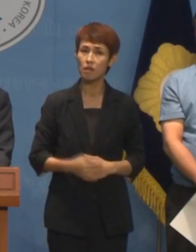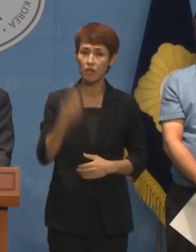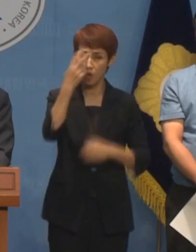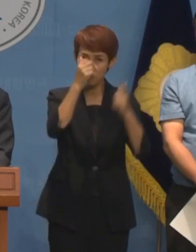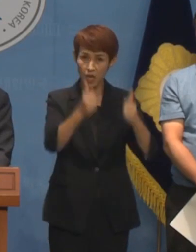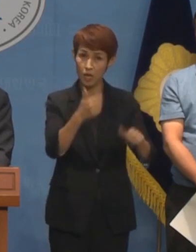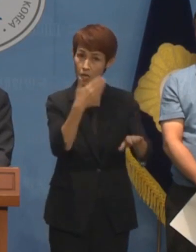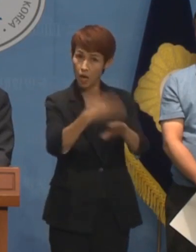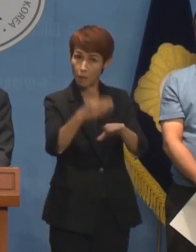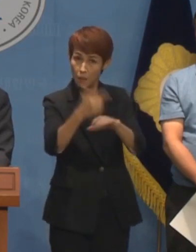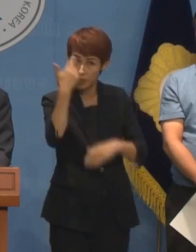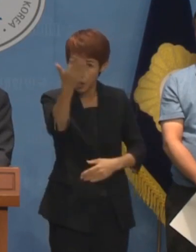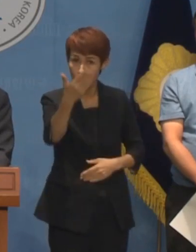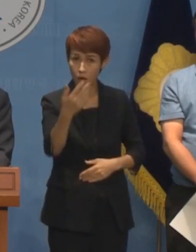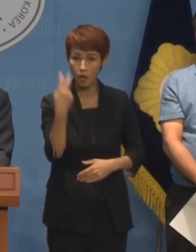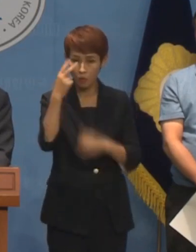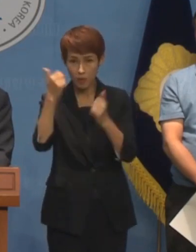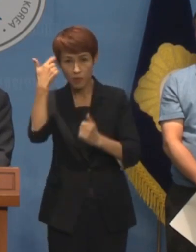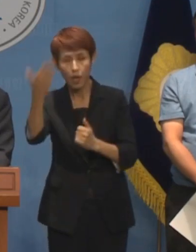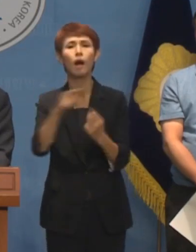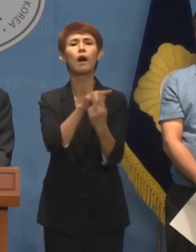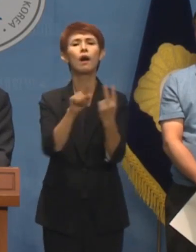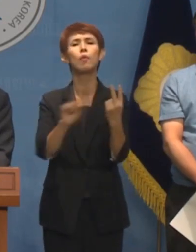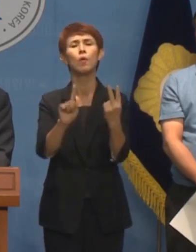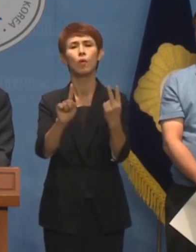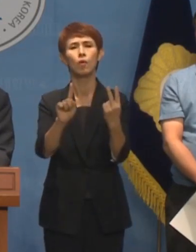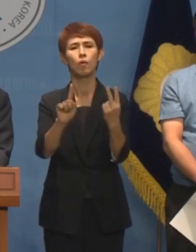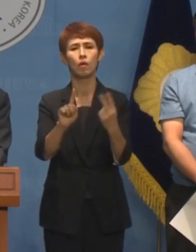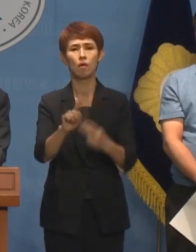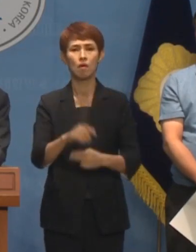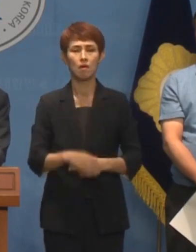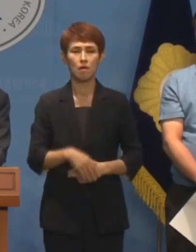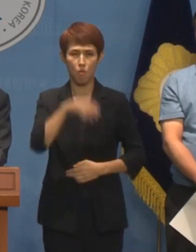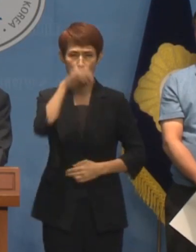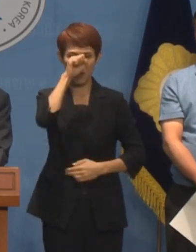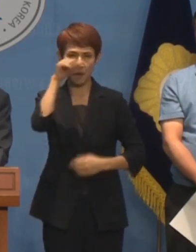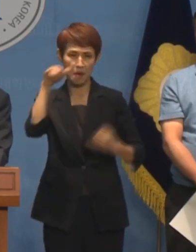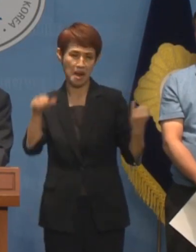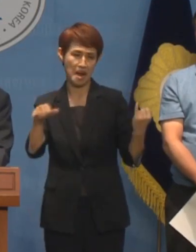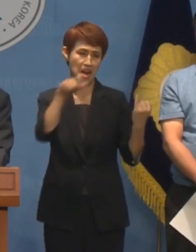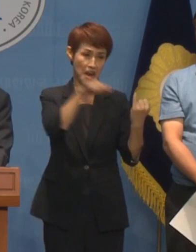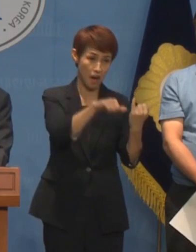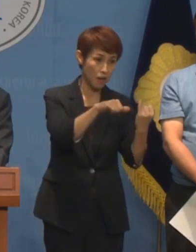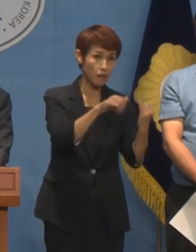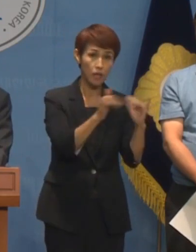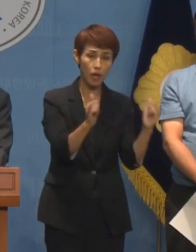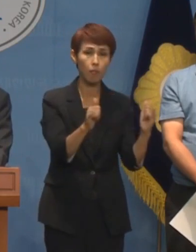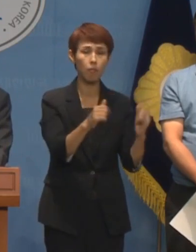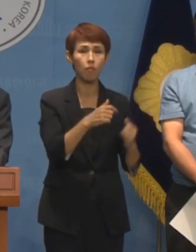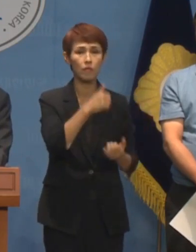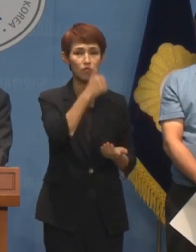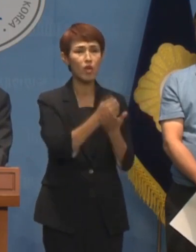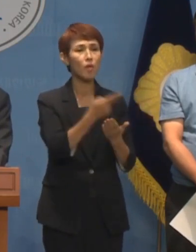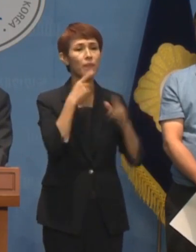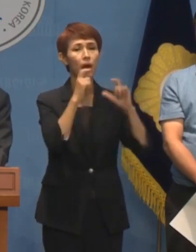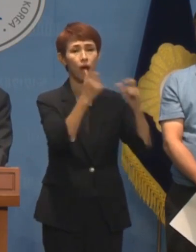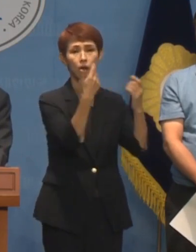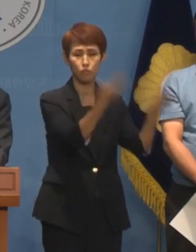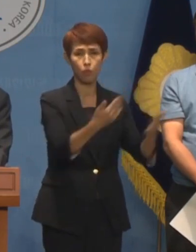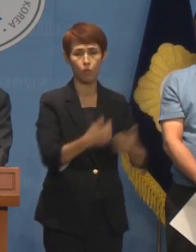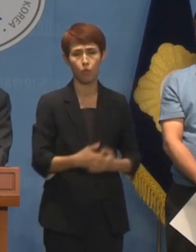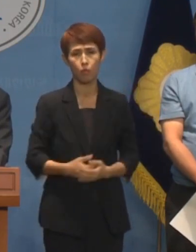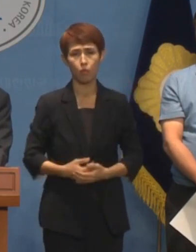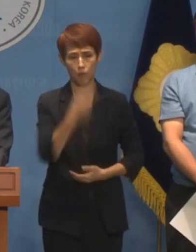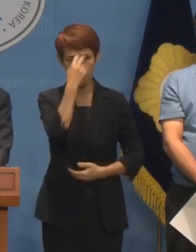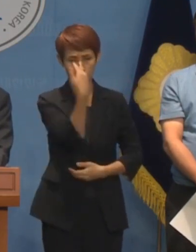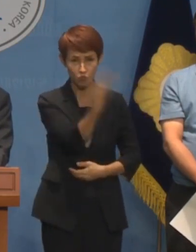검찰은 깡패입니까? 검사입니까? 수백만 원짜리 명품 가방을 받은 영부인에게 면죄부를 주고 영부인의 비리 의혹을 캐던